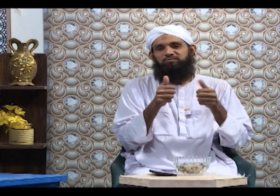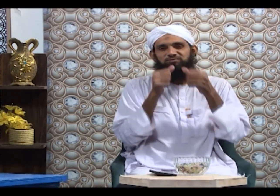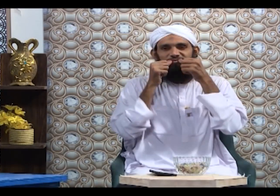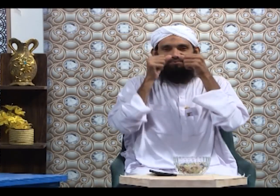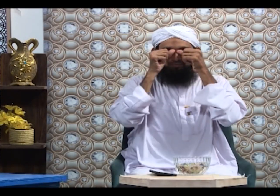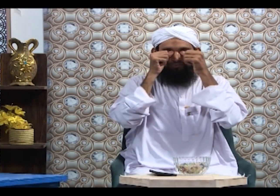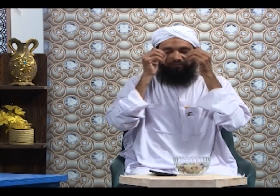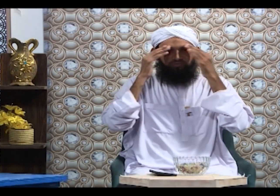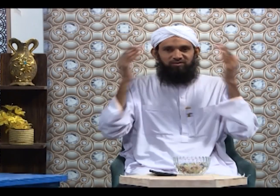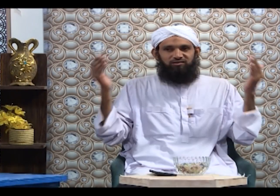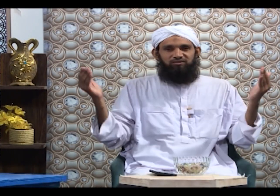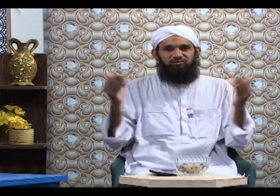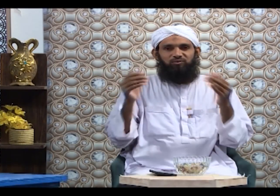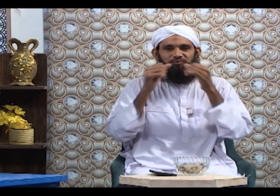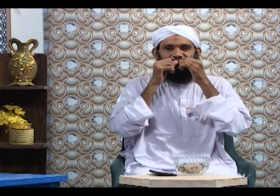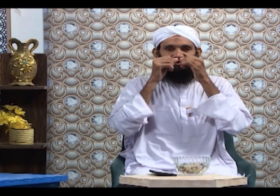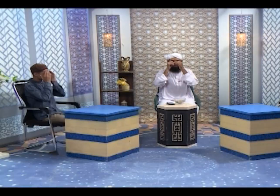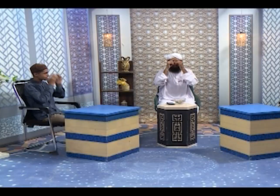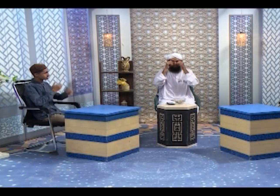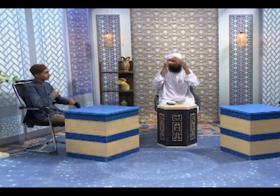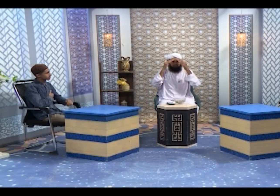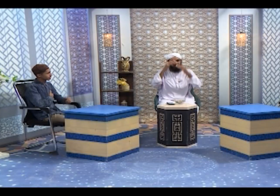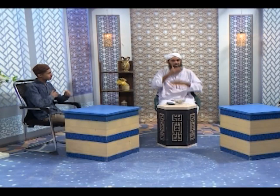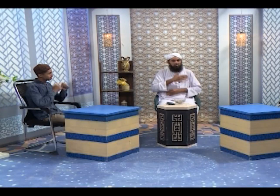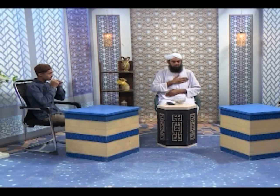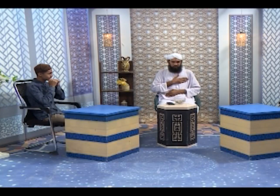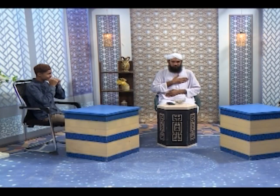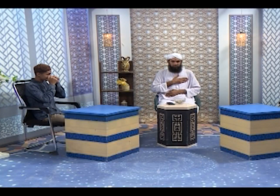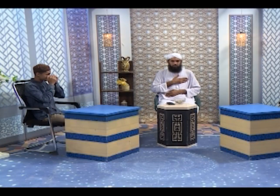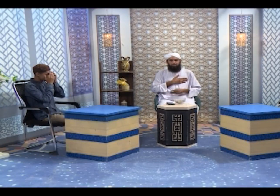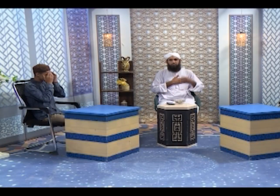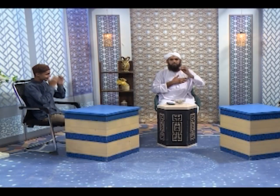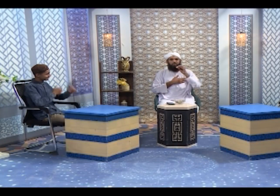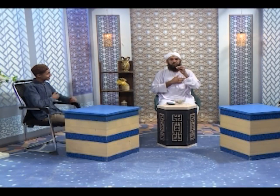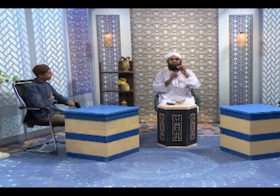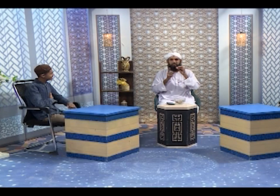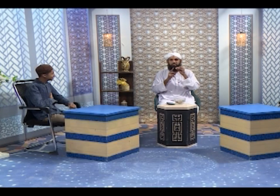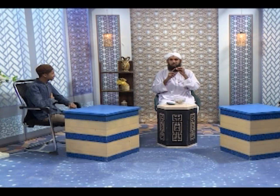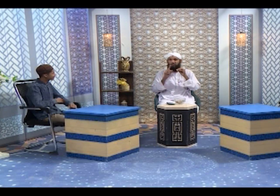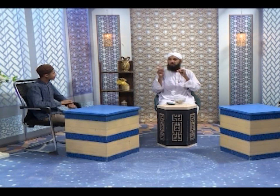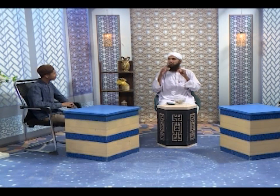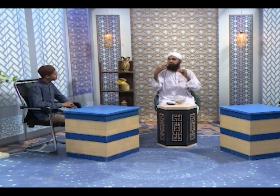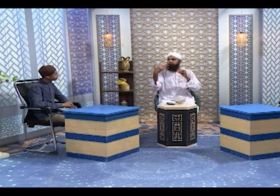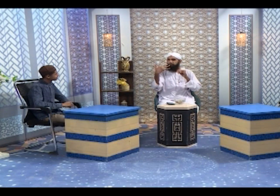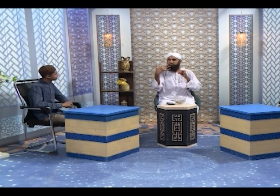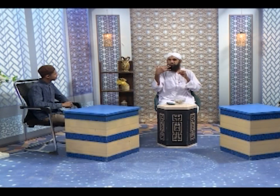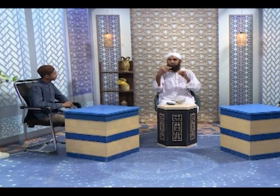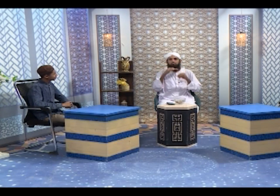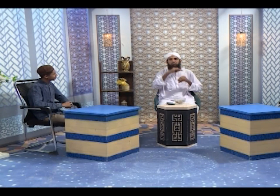الحبیب صلی اللہ علی محمد صلی اللہ علیہ وسلم۔ سب کے سامنے مت جھڑکیے۔ بچوں کی تربیت کرنے میں ایک